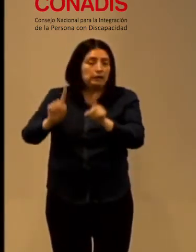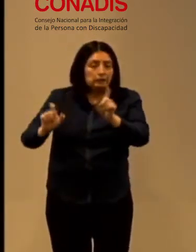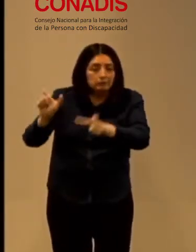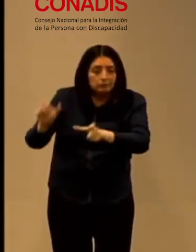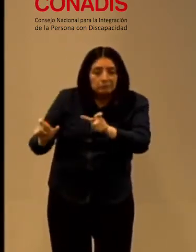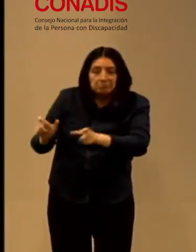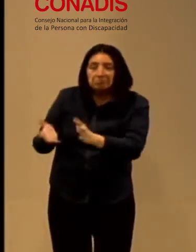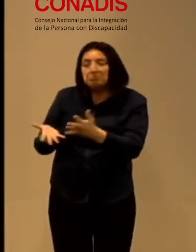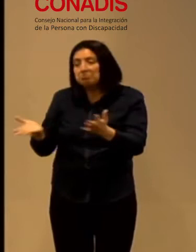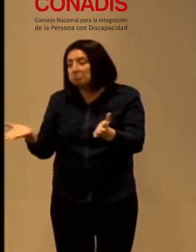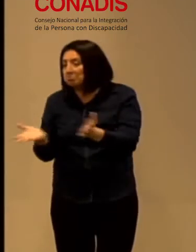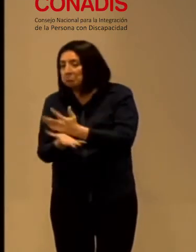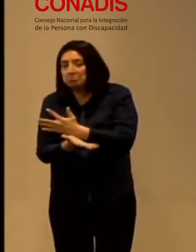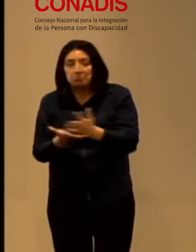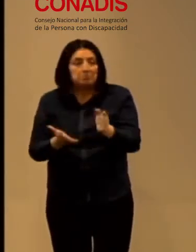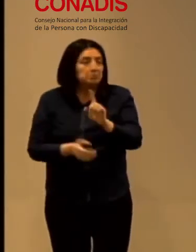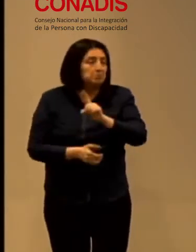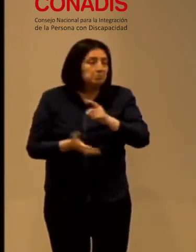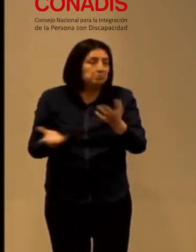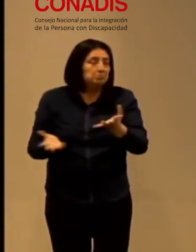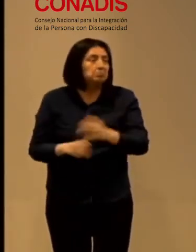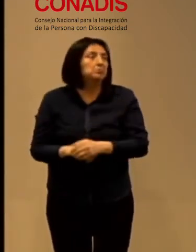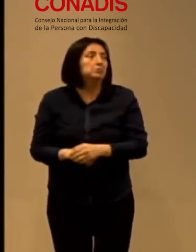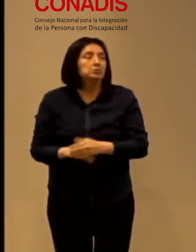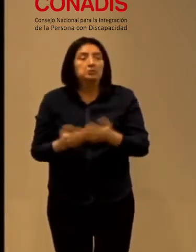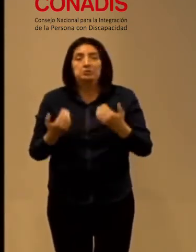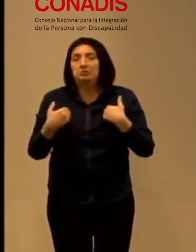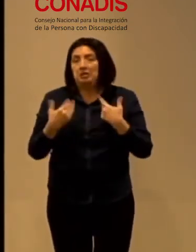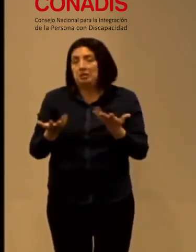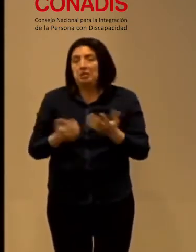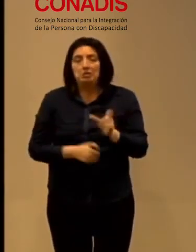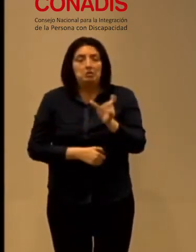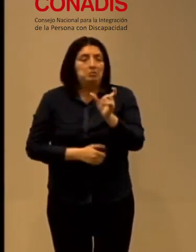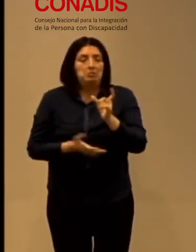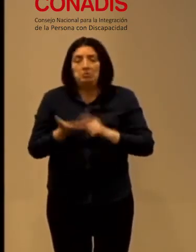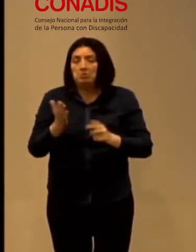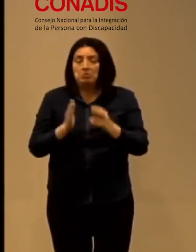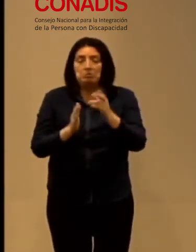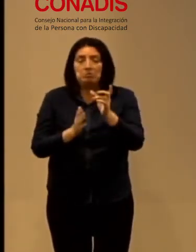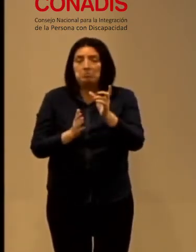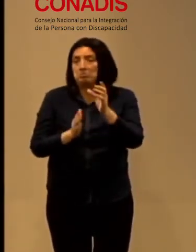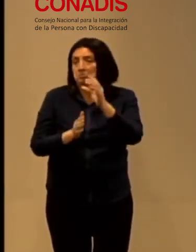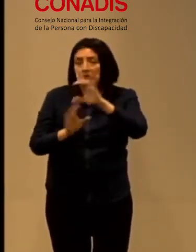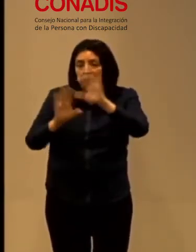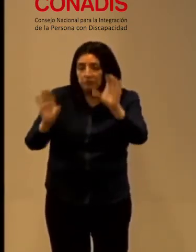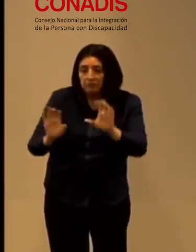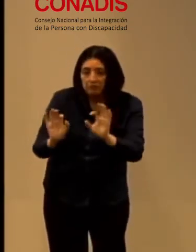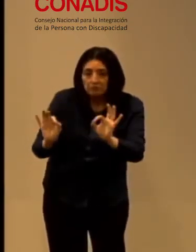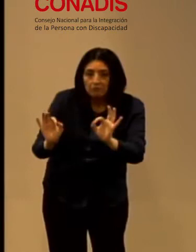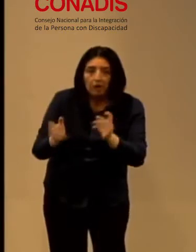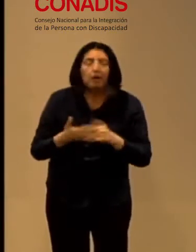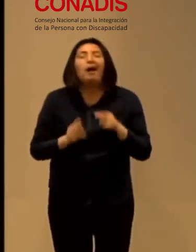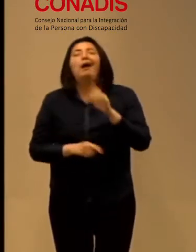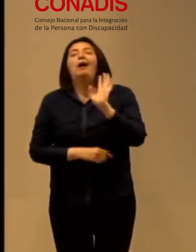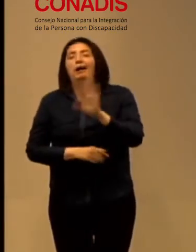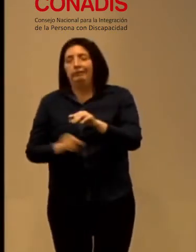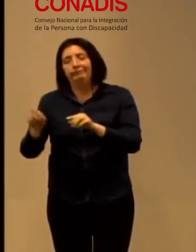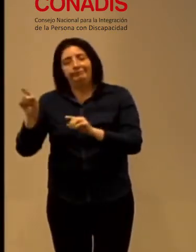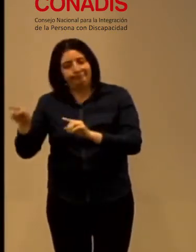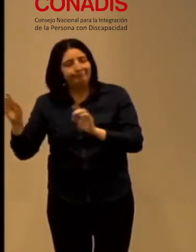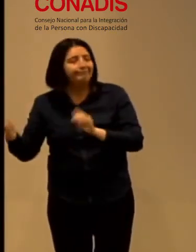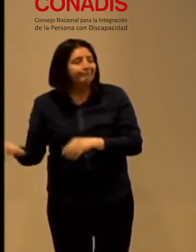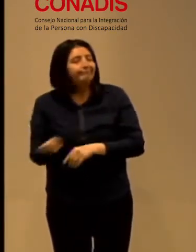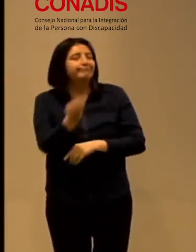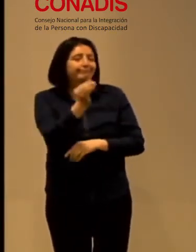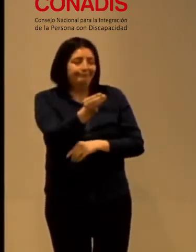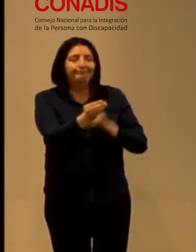no necesariamente llega con un registro o con una certificación y se le invita a